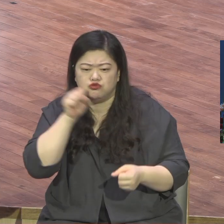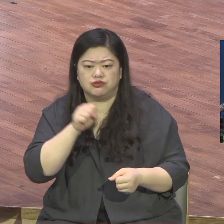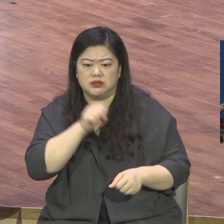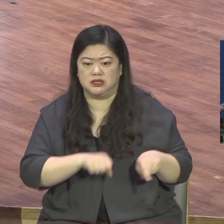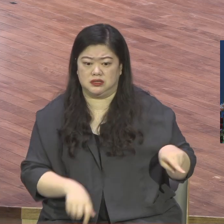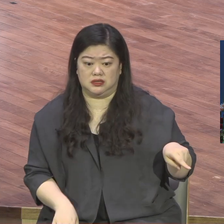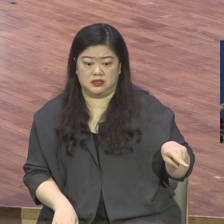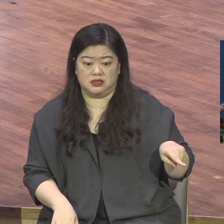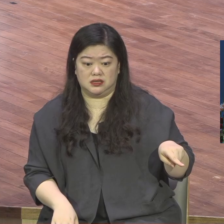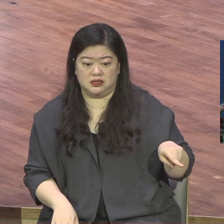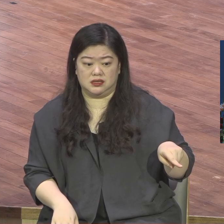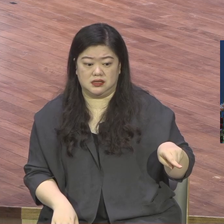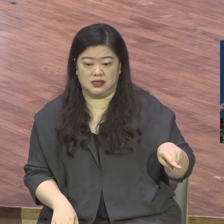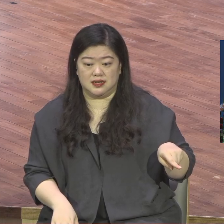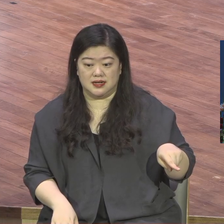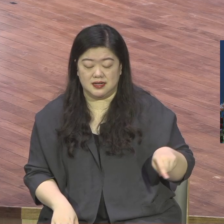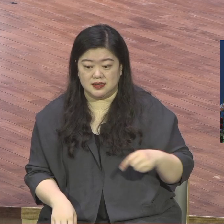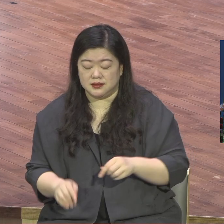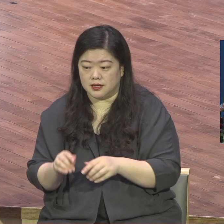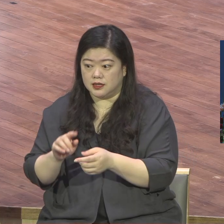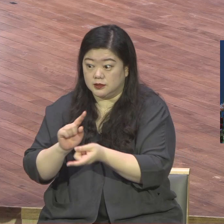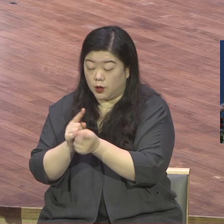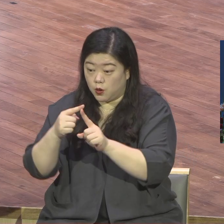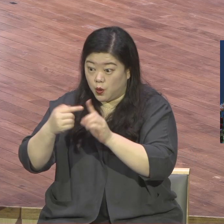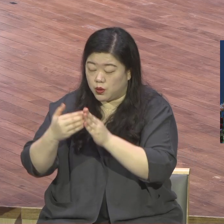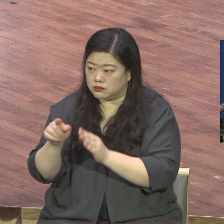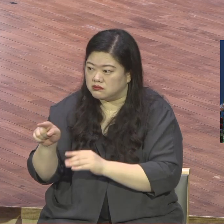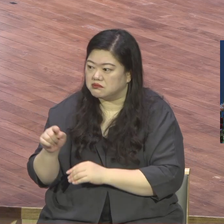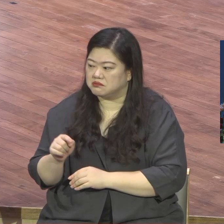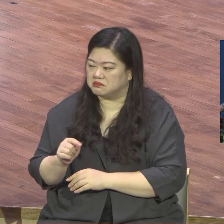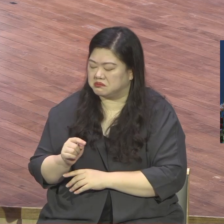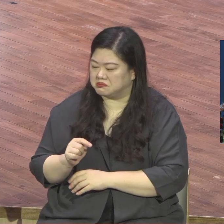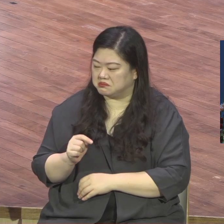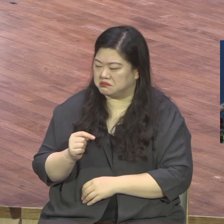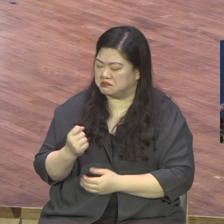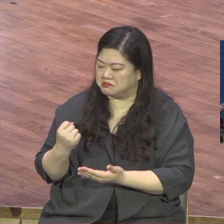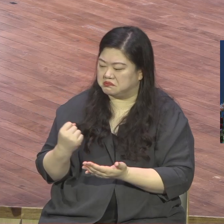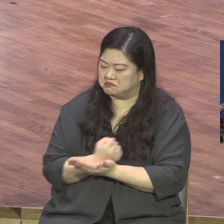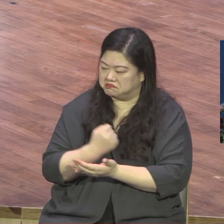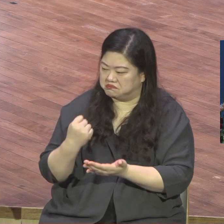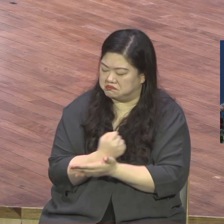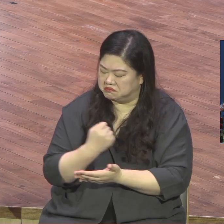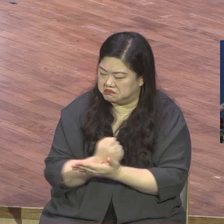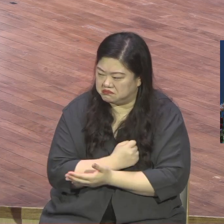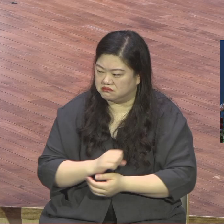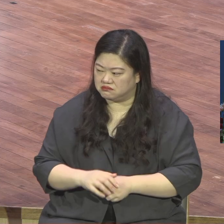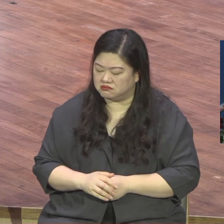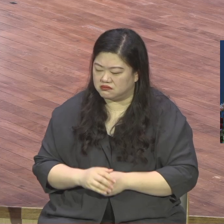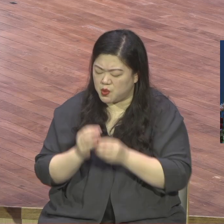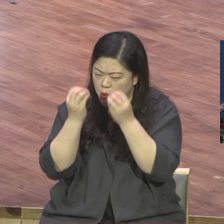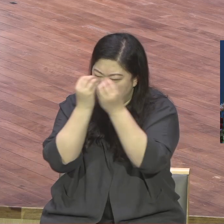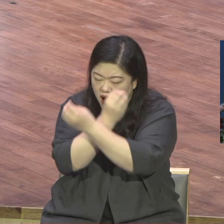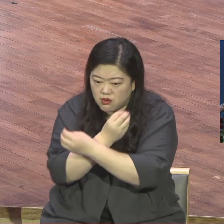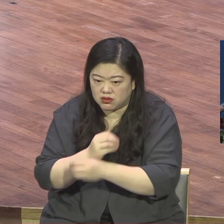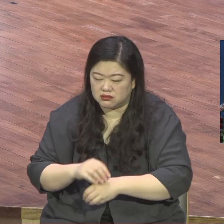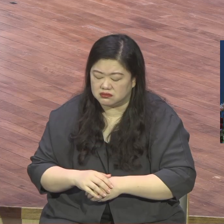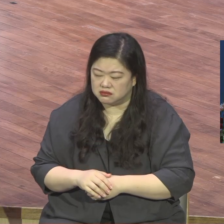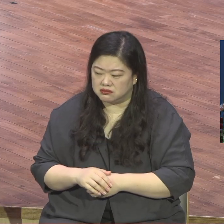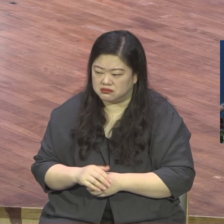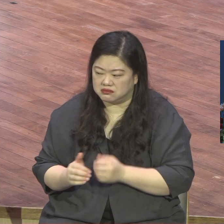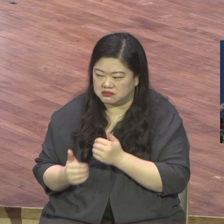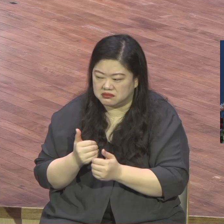꽉 잡히도록, 서로 오해하고 서로 섭섭하고 이렇게 계속해서 문제를